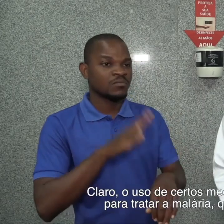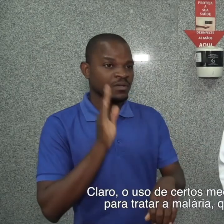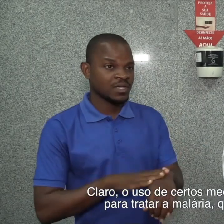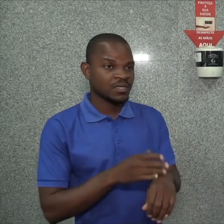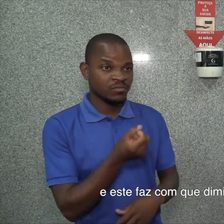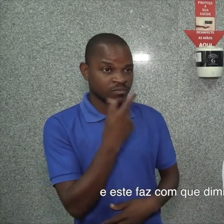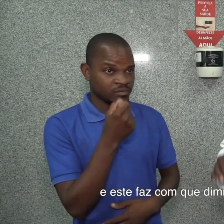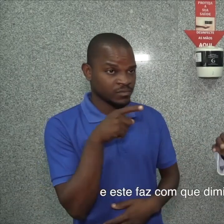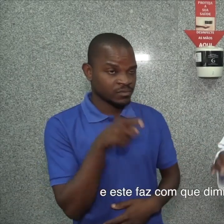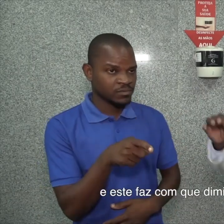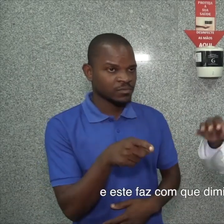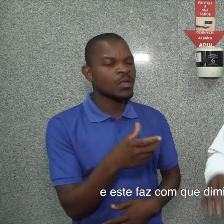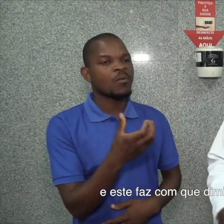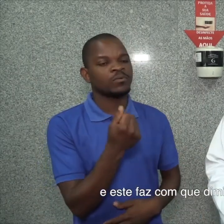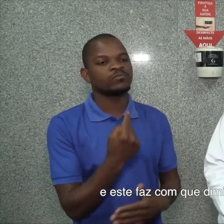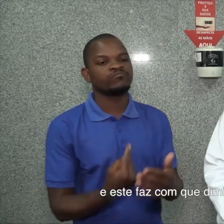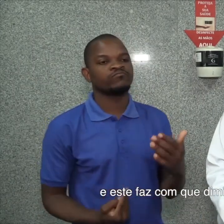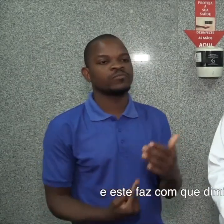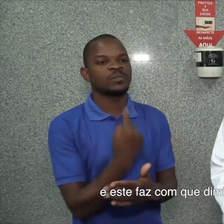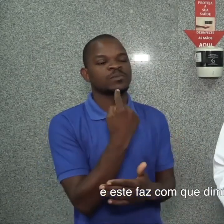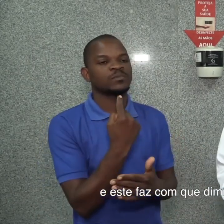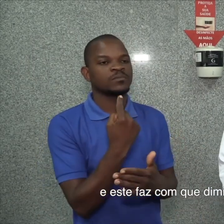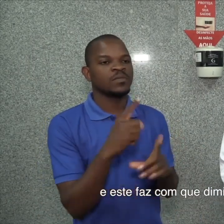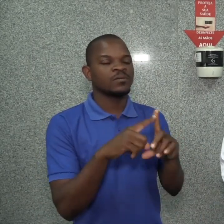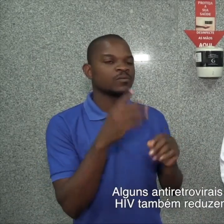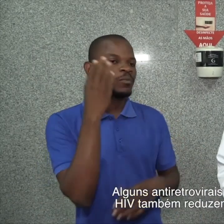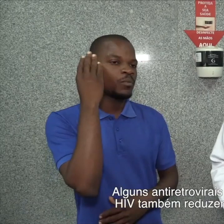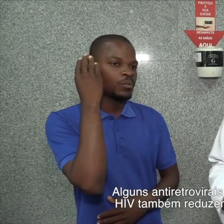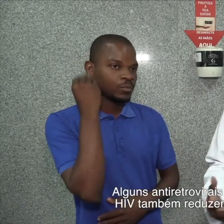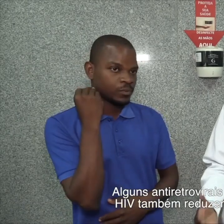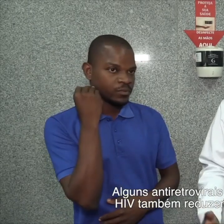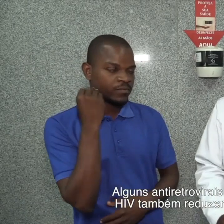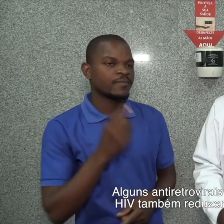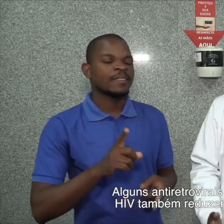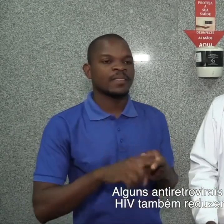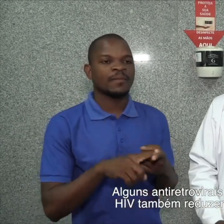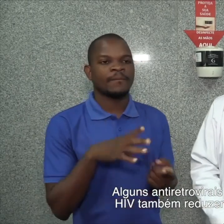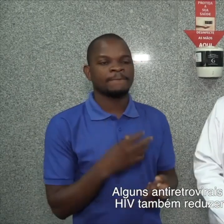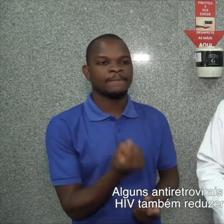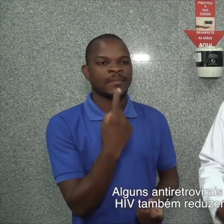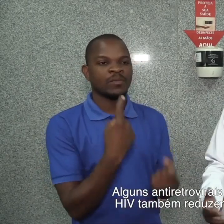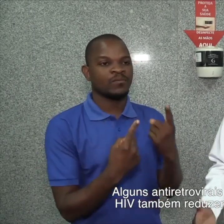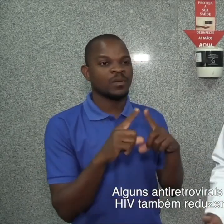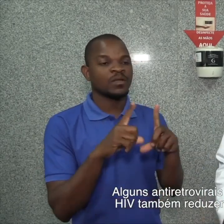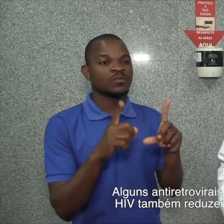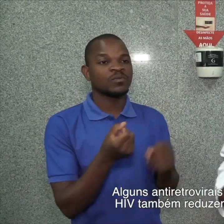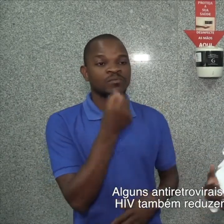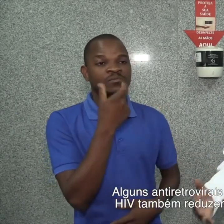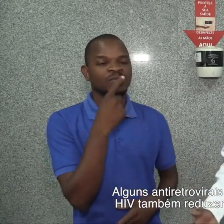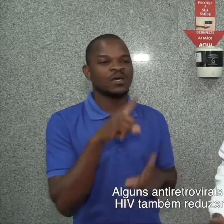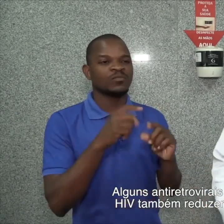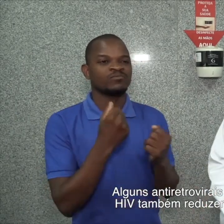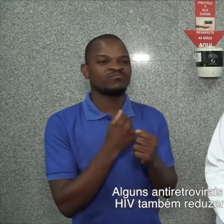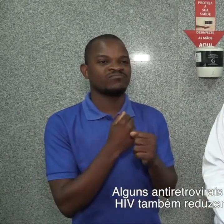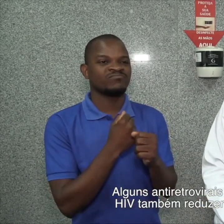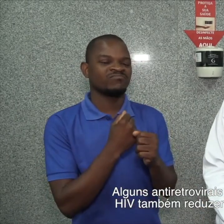quinina, e isso faz com que diminua a audição. Assim como alguns medicamentos antirretrovirais